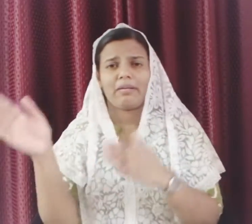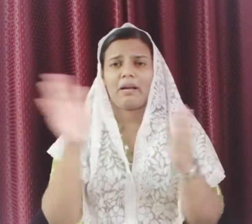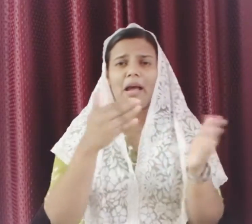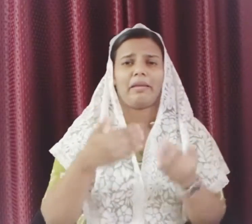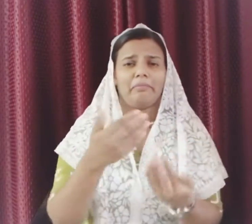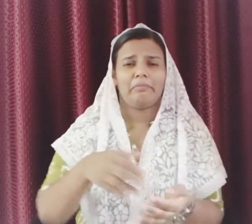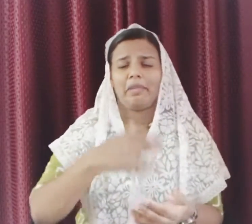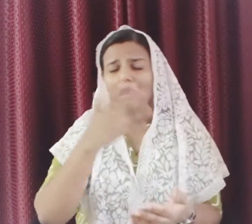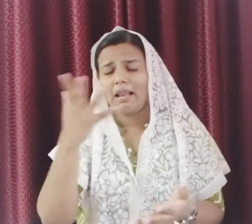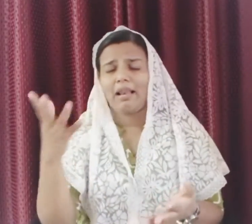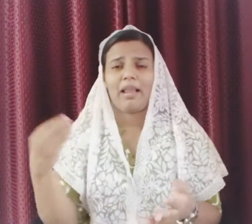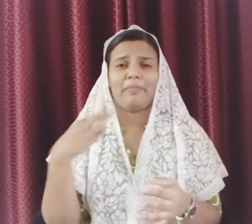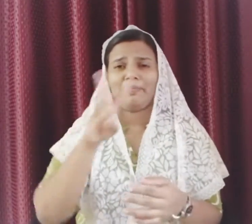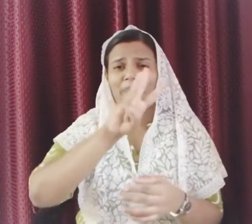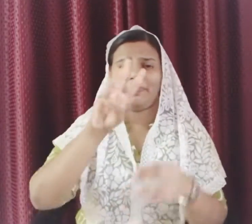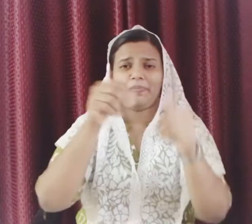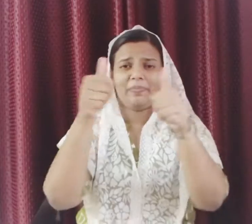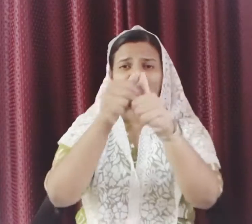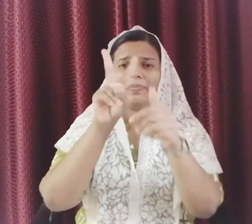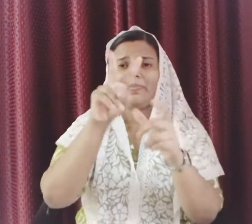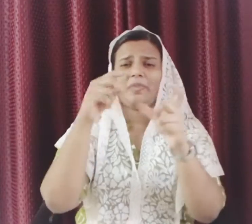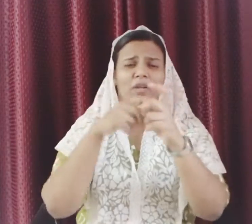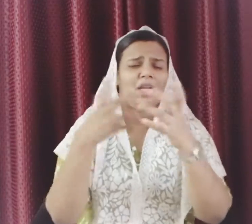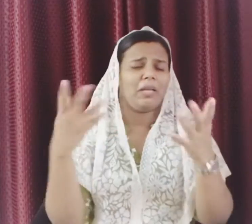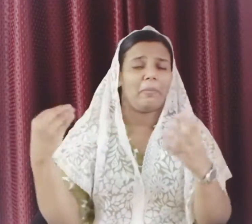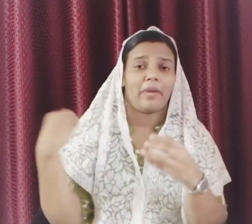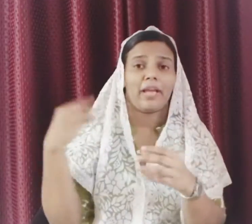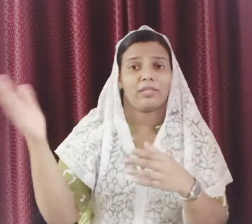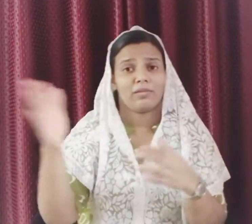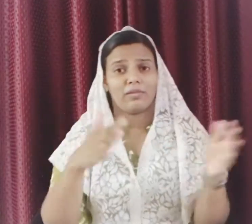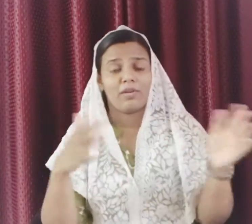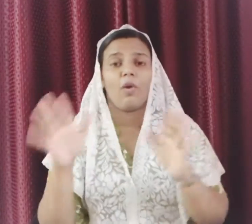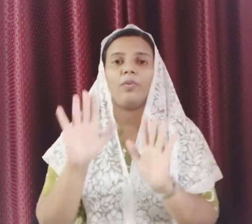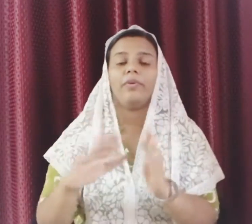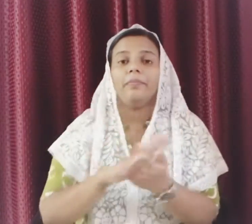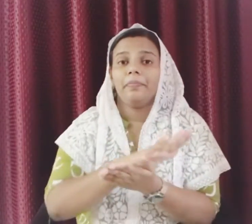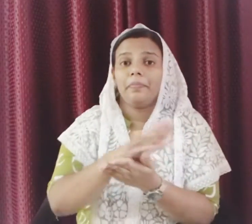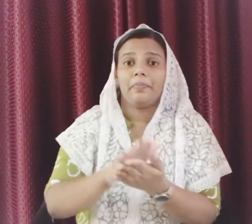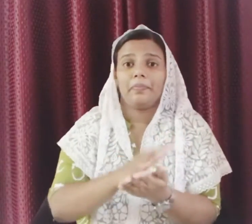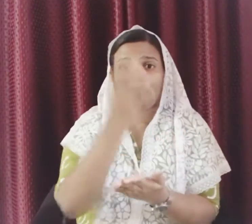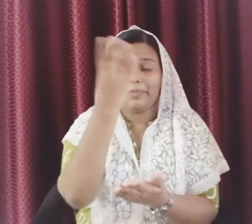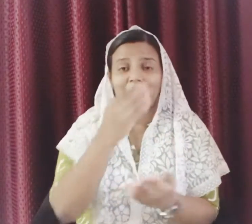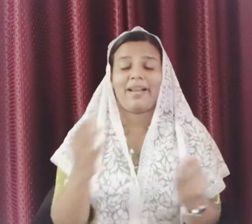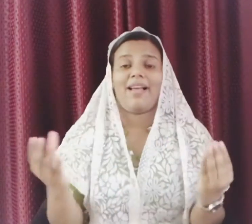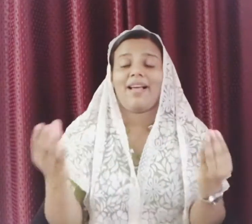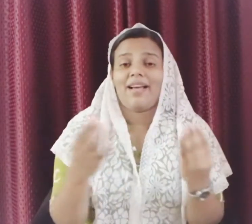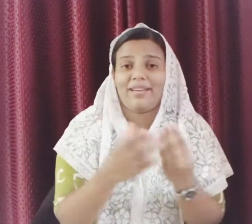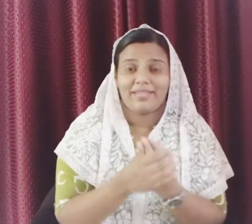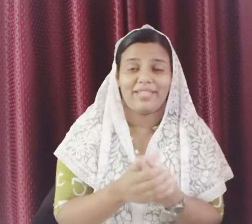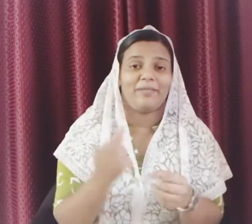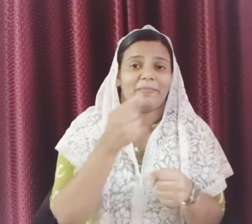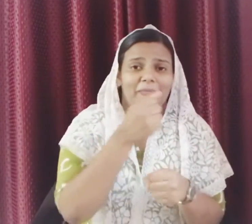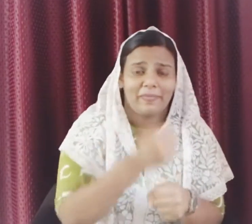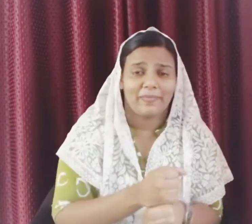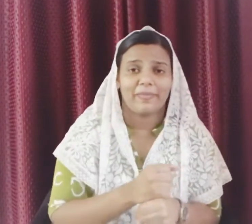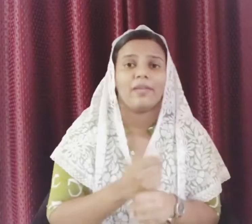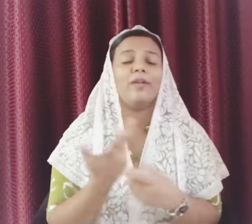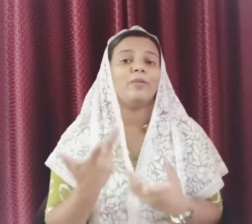കാറ്റും കോളുകളും ഒക്കെ ആഞ്ഞടിക്കാൻ സാധ്യതയുണ്ട്. ബട്ട് പരിശുദ്ധാത്മാവിൽ ആശ്രയിച്ച് ആത്മാവുമായിട്ട് കൂട്ടായ്മയുള്ള ഒരു വ്യക്തി